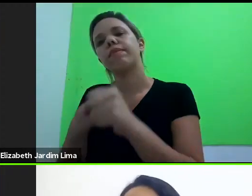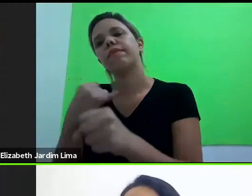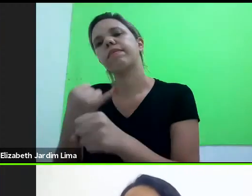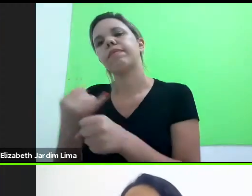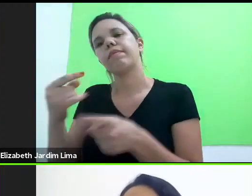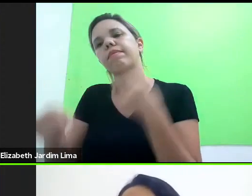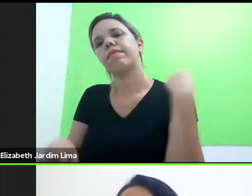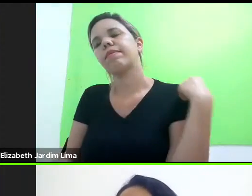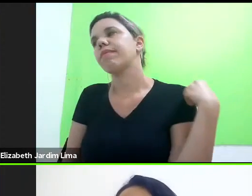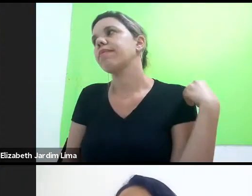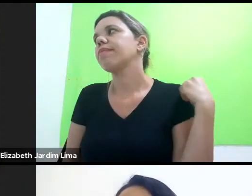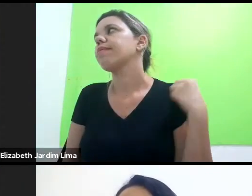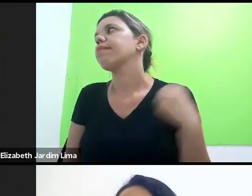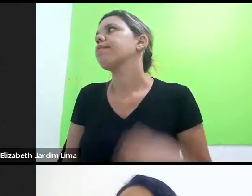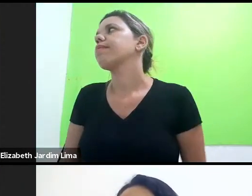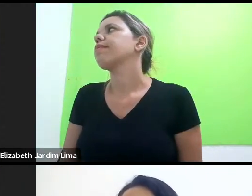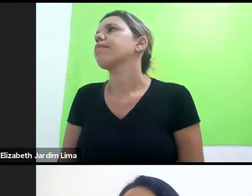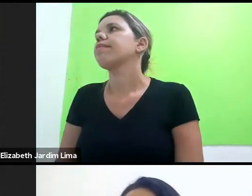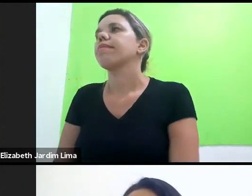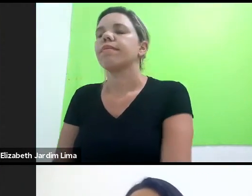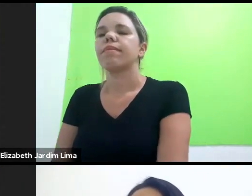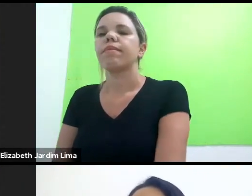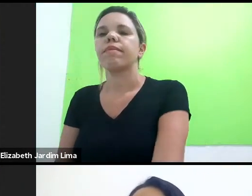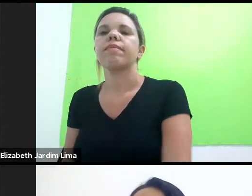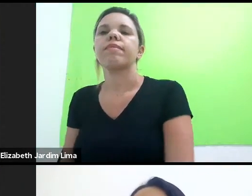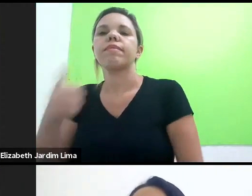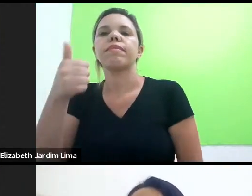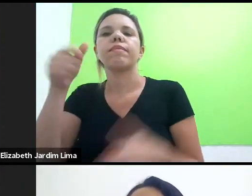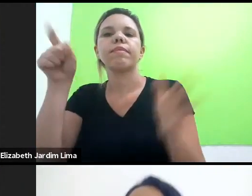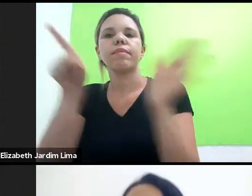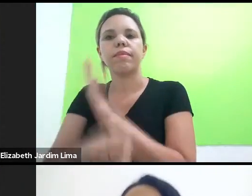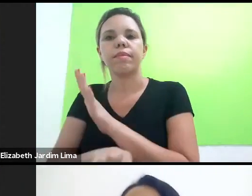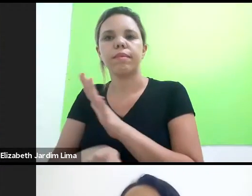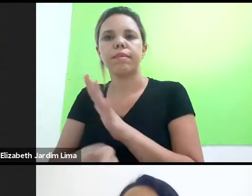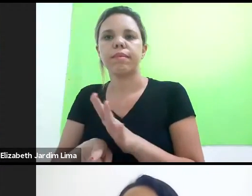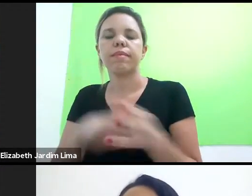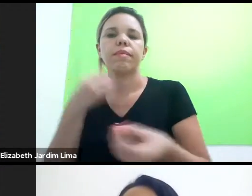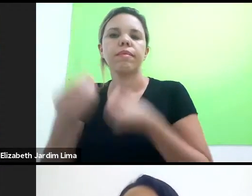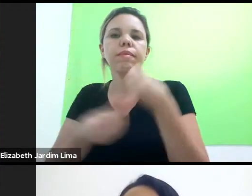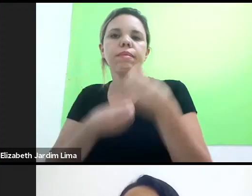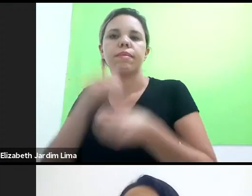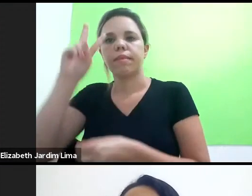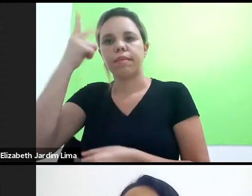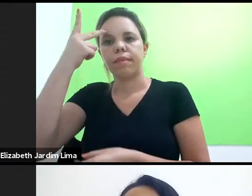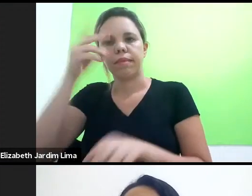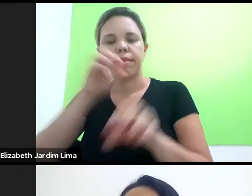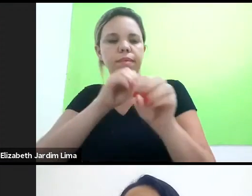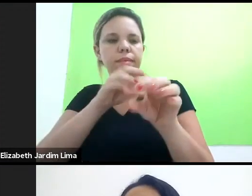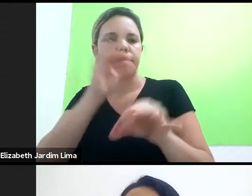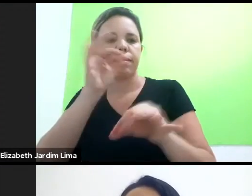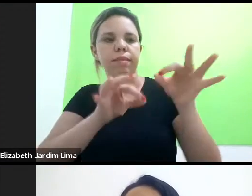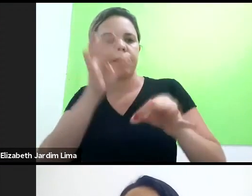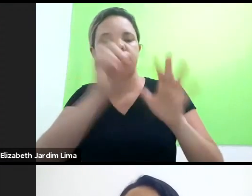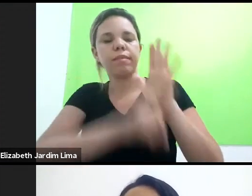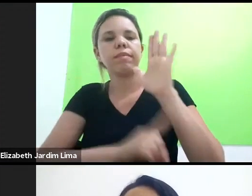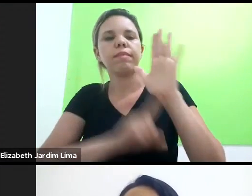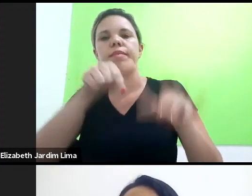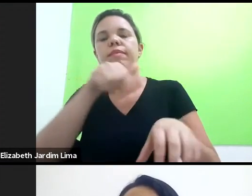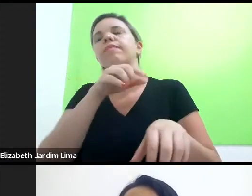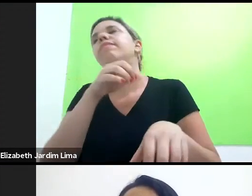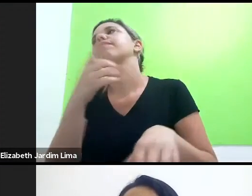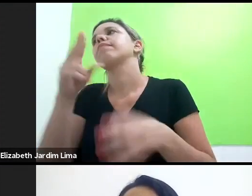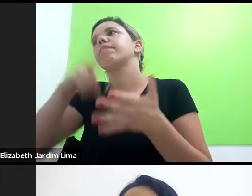aqui. Foi só a primeira pergunta mesmo, sobre como descolonizar o ensino jurídico, e depois eu li